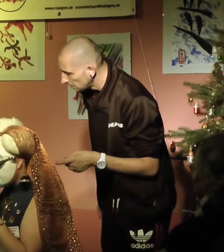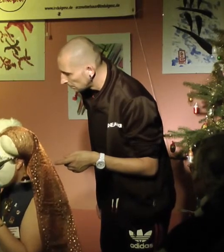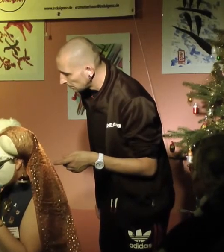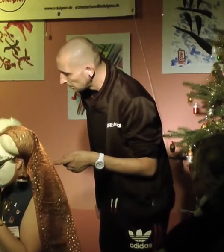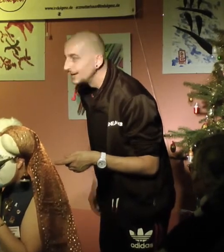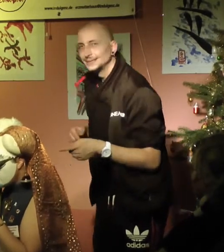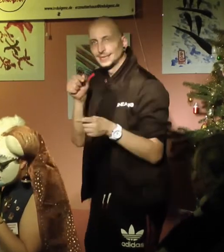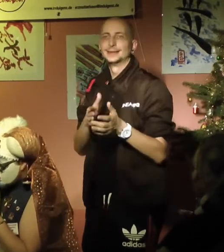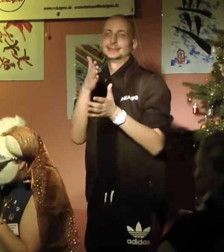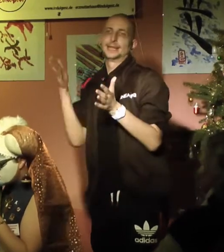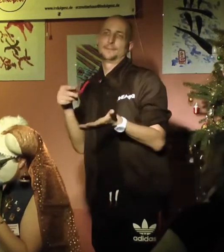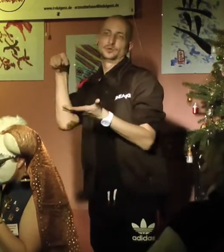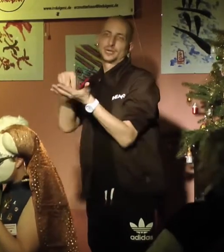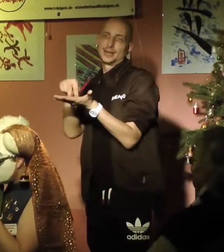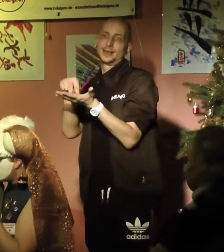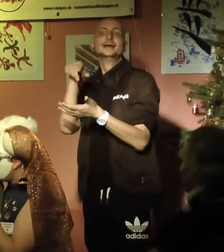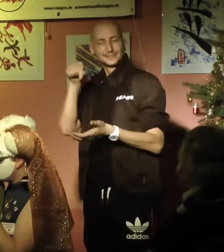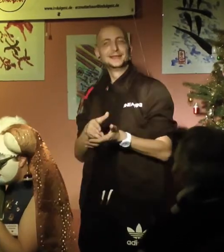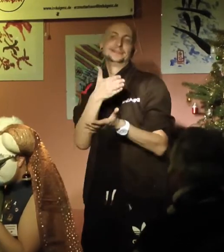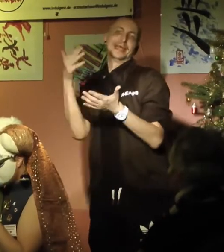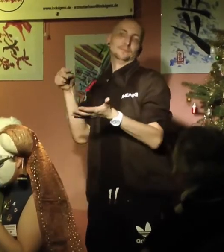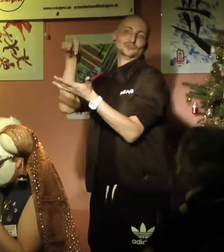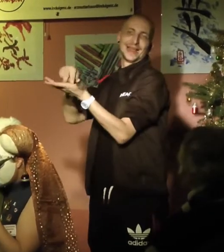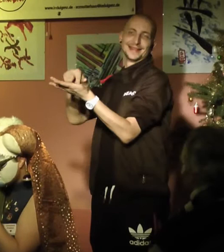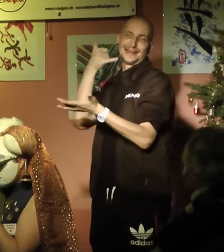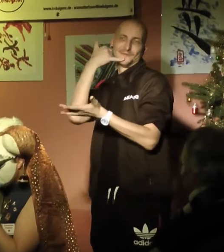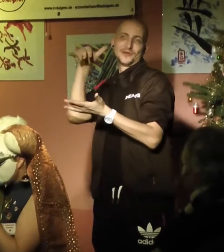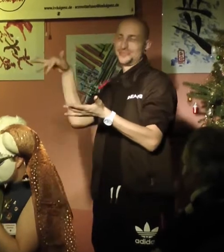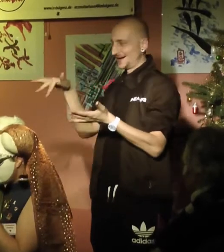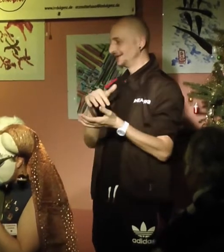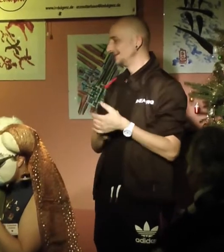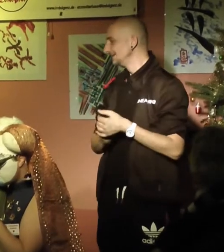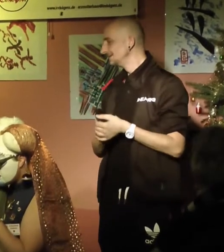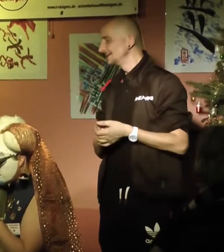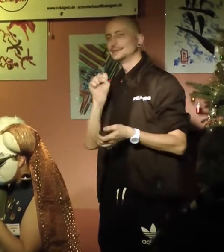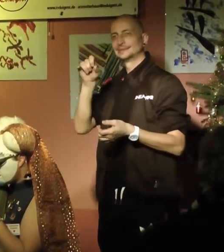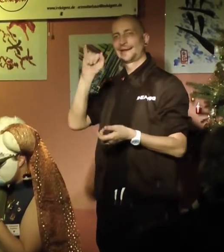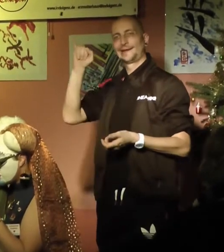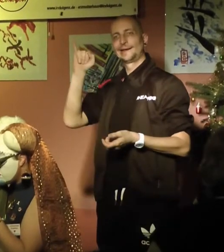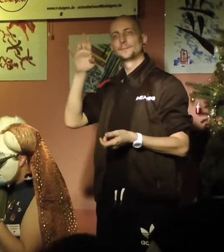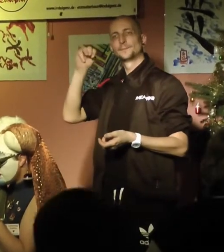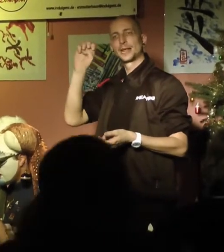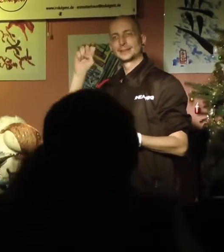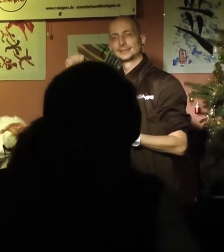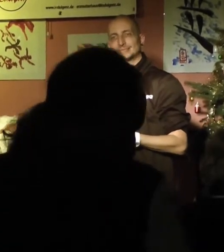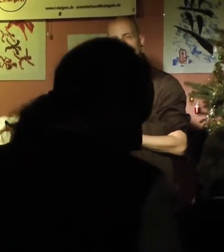Also eine Nebenstelle. Nein, dann hast du jetzt eine Nebenstelle. Ja, Siemens Gigaset Nebenstelle.